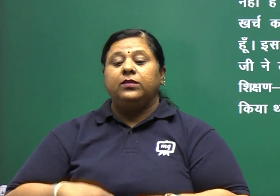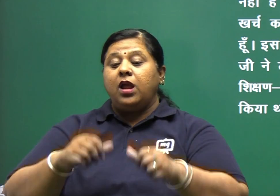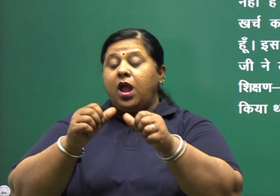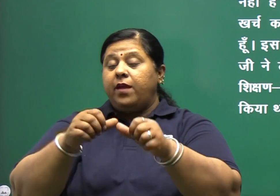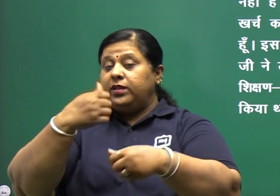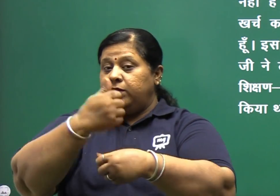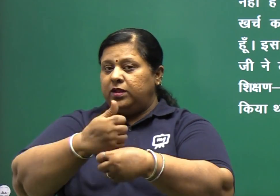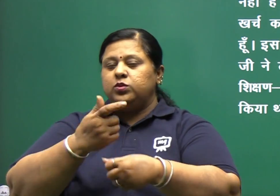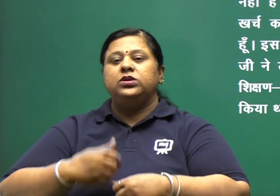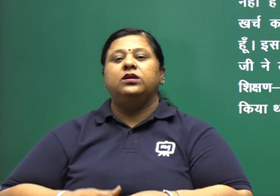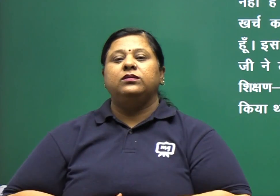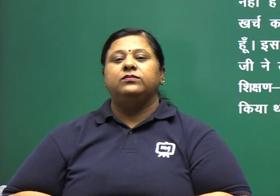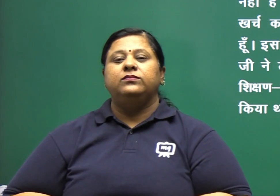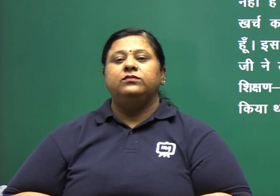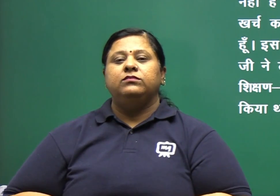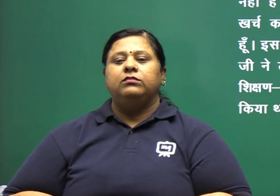अहमदाबाद